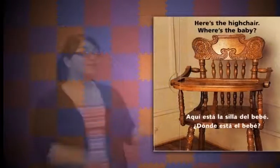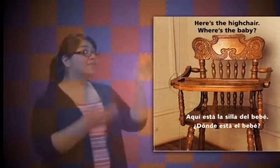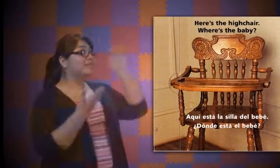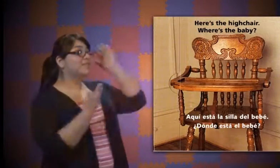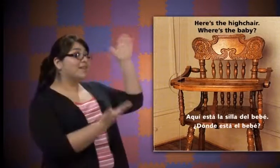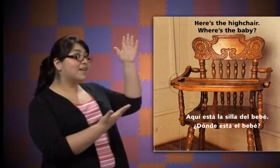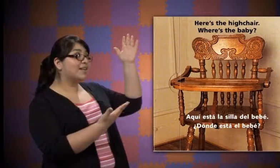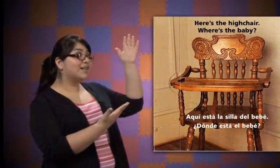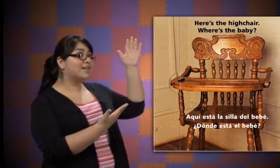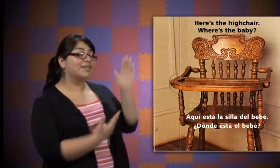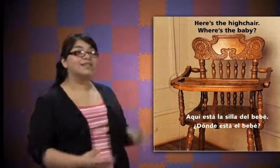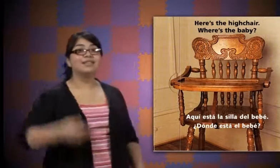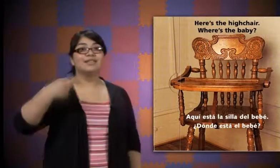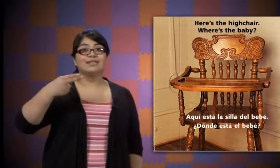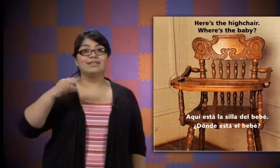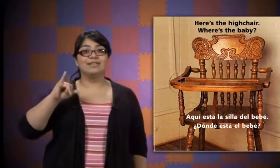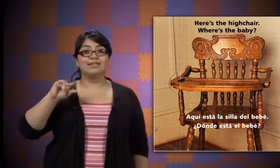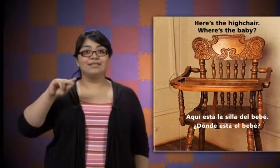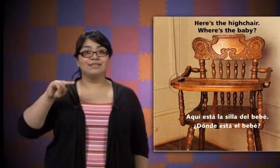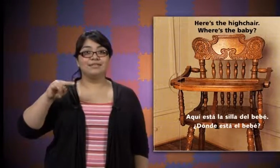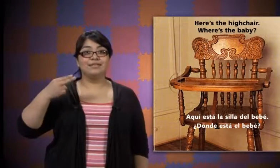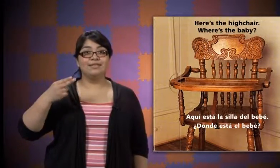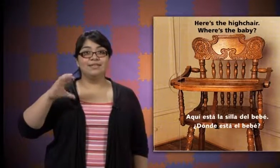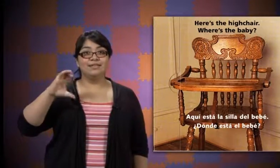Aquí está la silla del bebé.